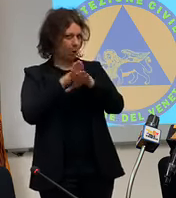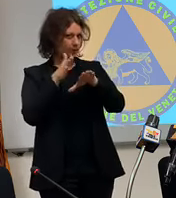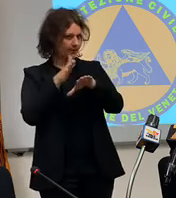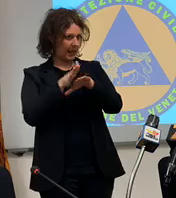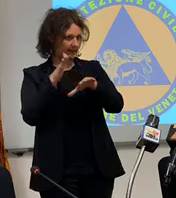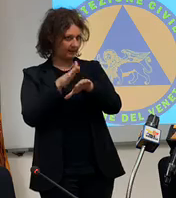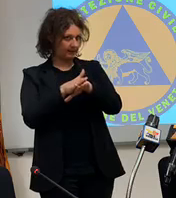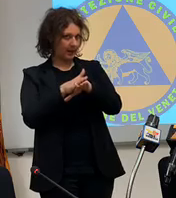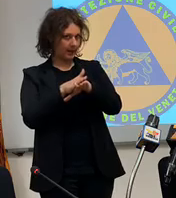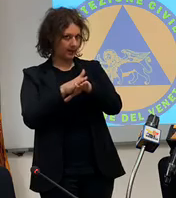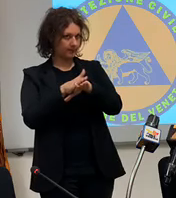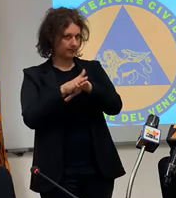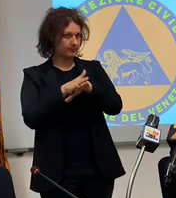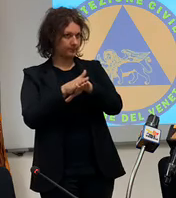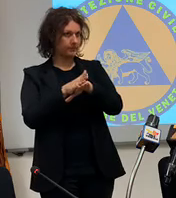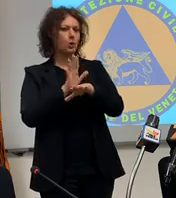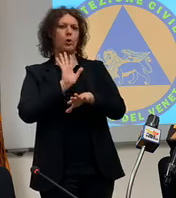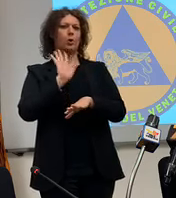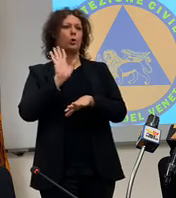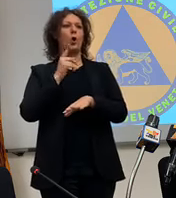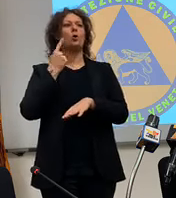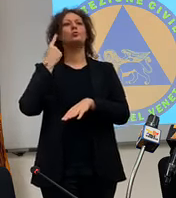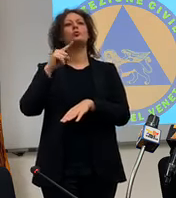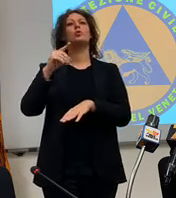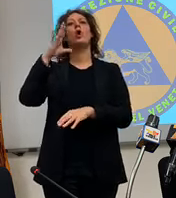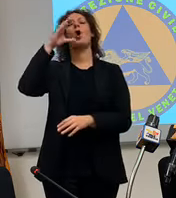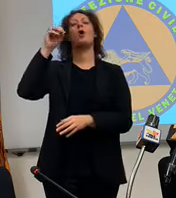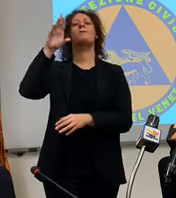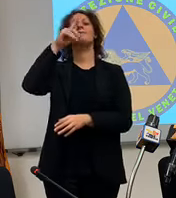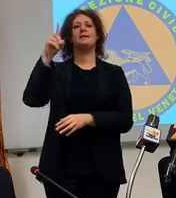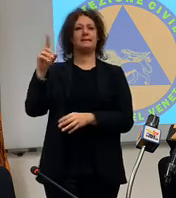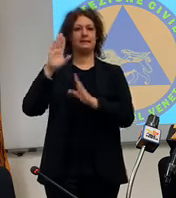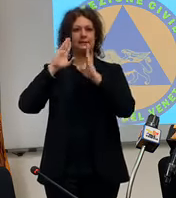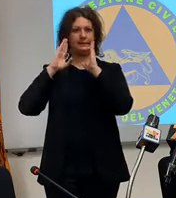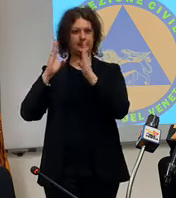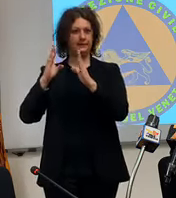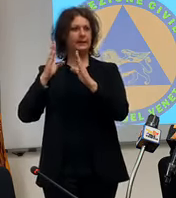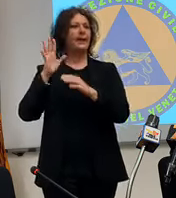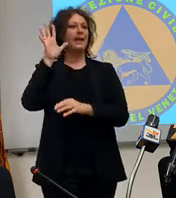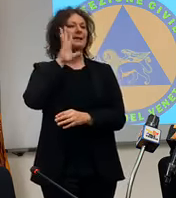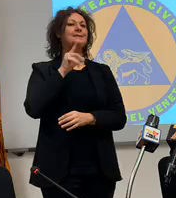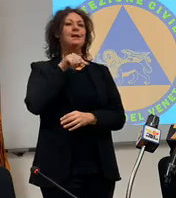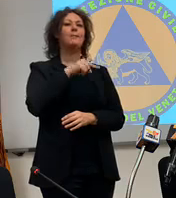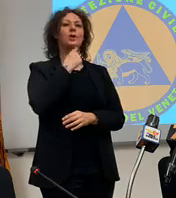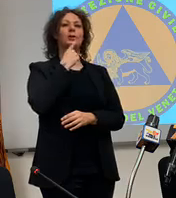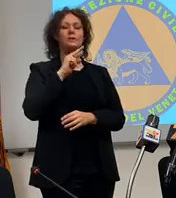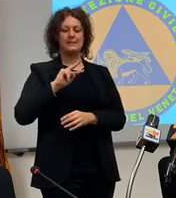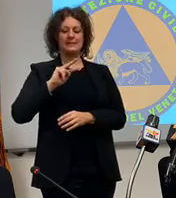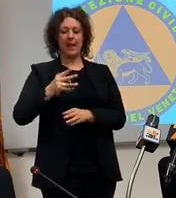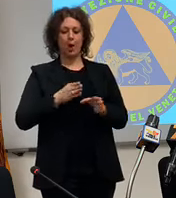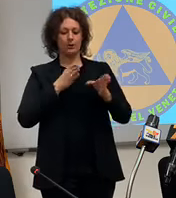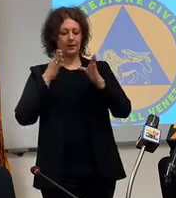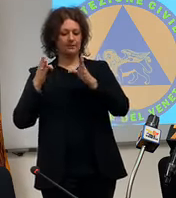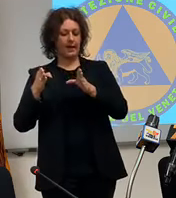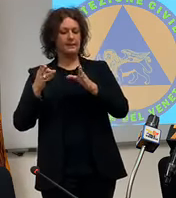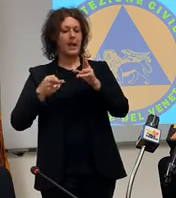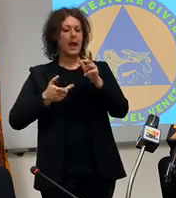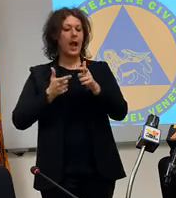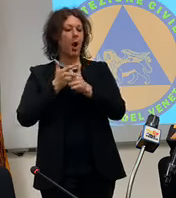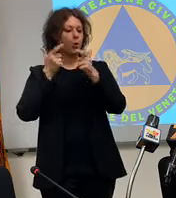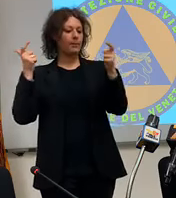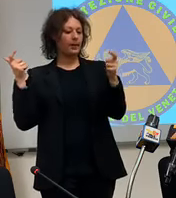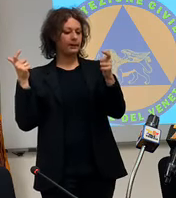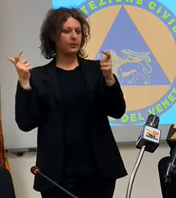sappiamo che sono concetti differenti Certamente anche l'aumento che c'è stato nella seconda Ondata rispetto alla prima potrebbe tener conto della